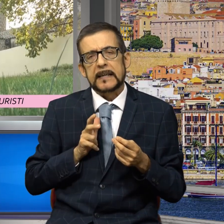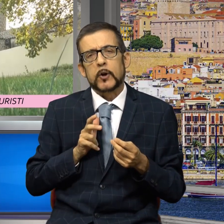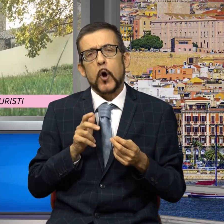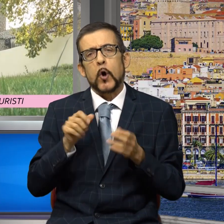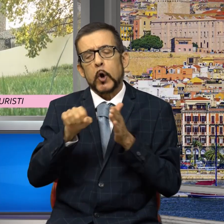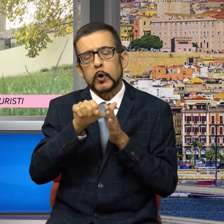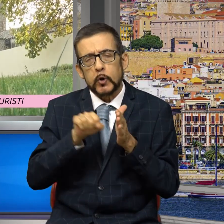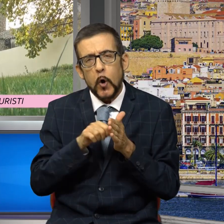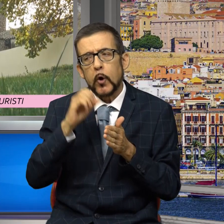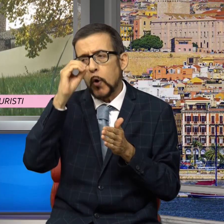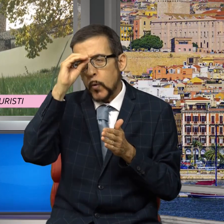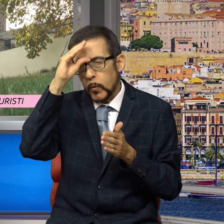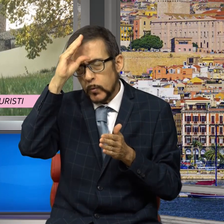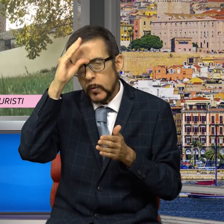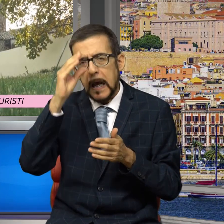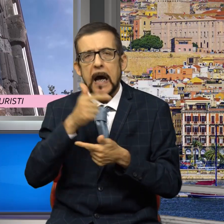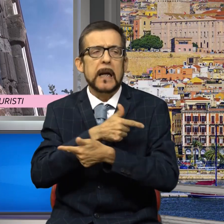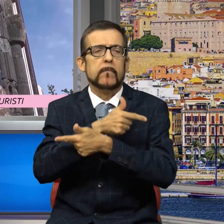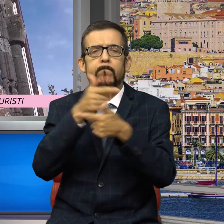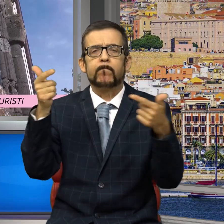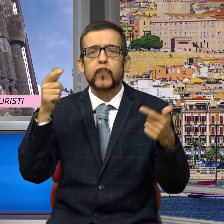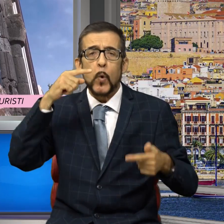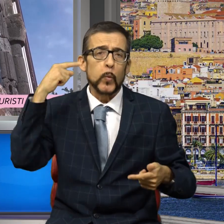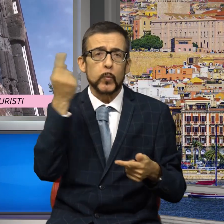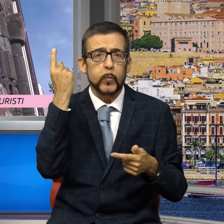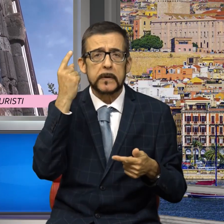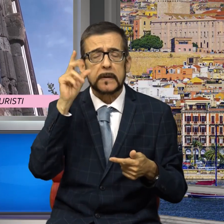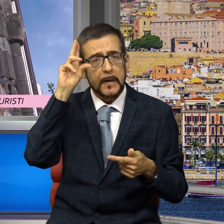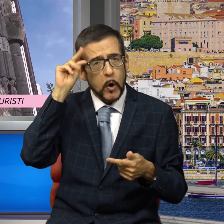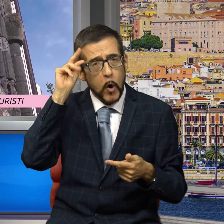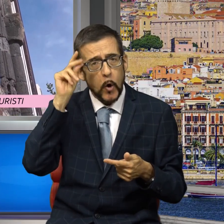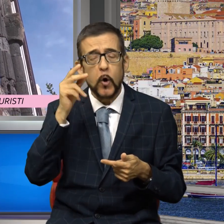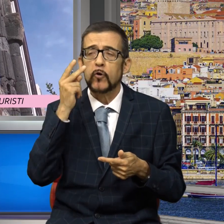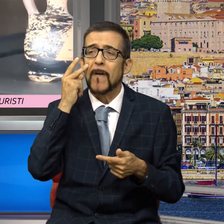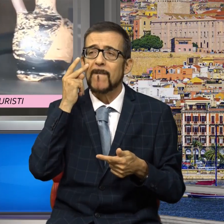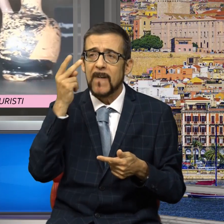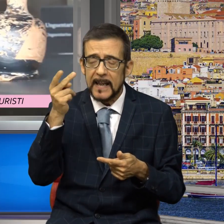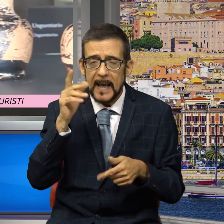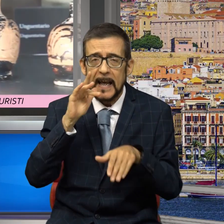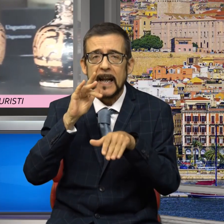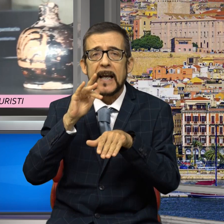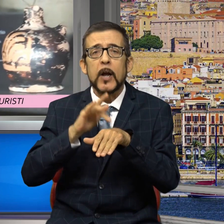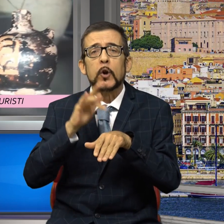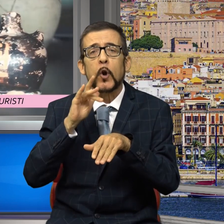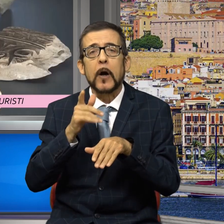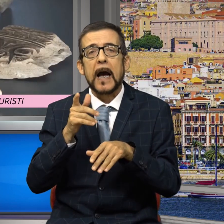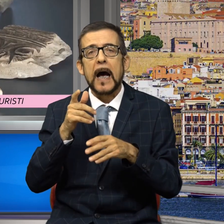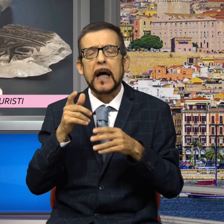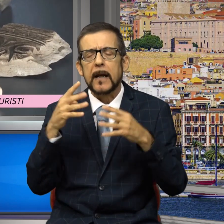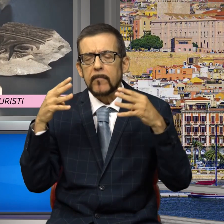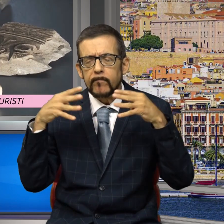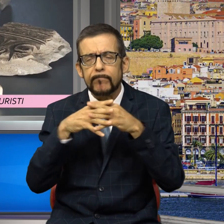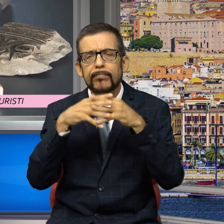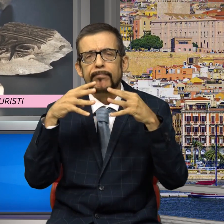messo a disposizione di tutti, tutti quelli che vogliono conoscere, vedere e toccare, in senso metaforico, gli intrecci dei